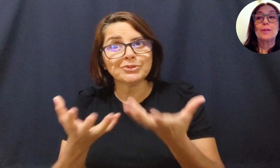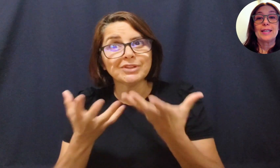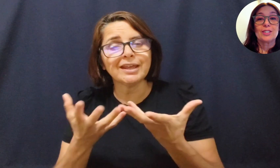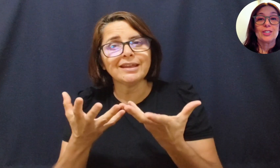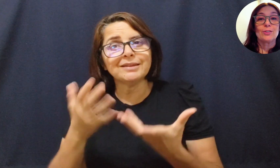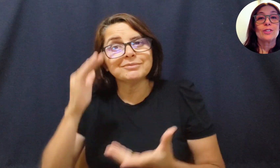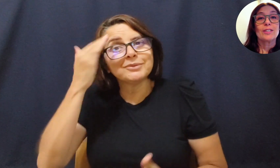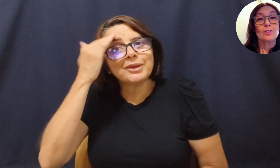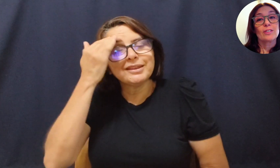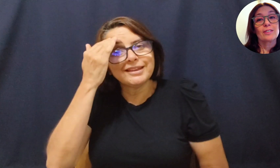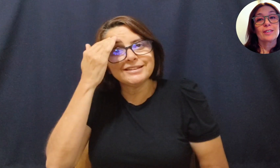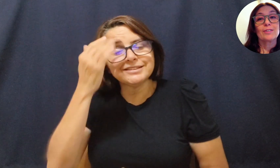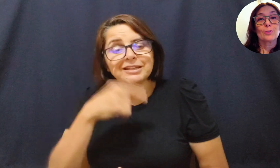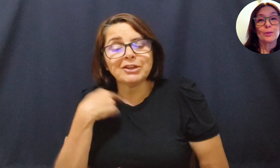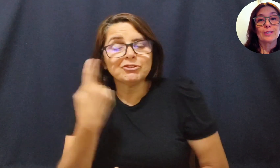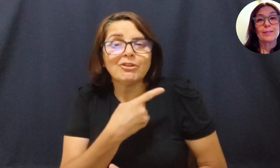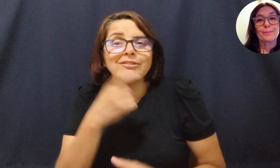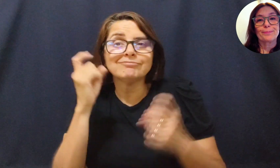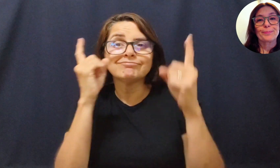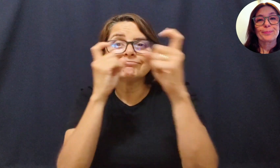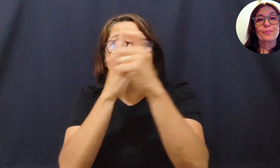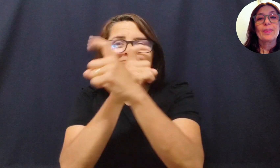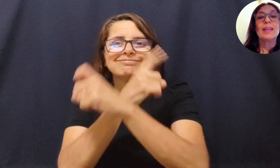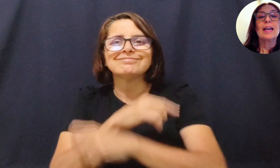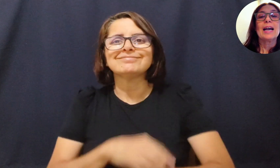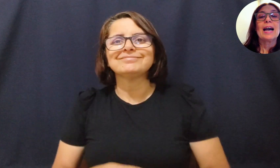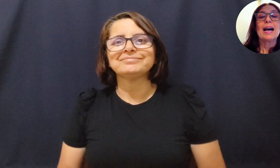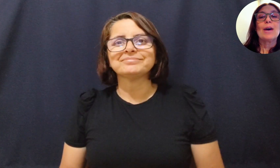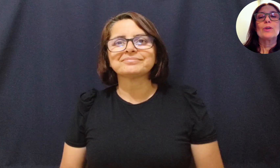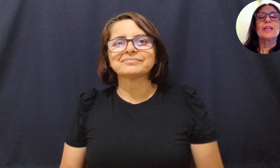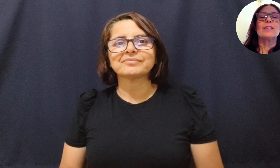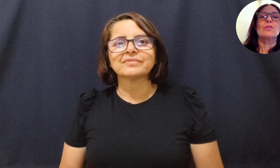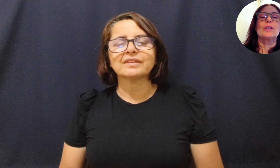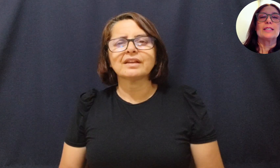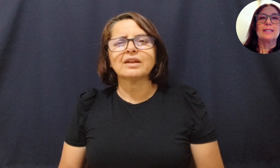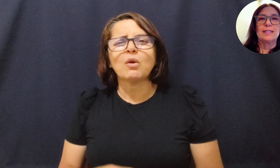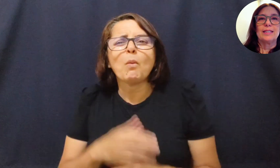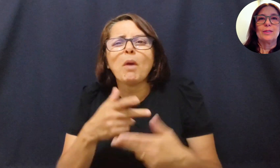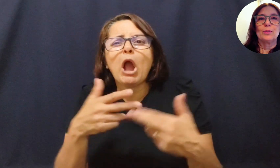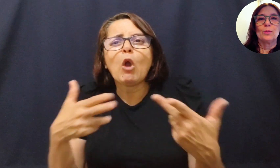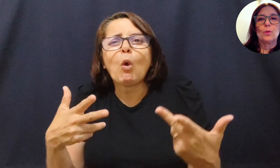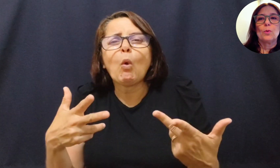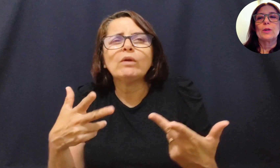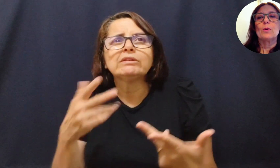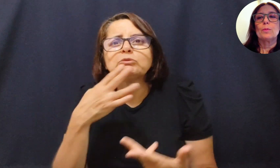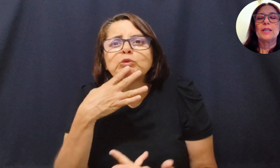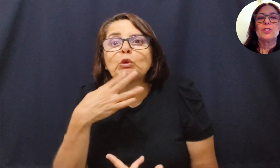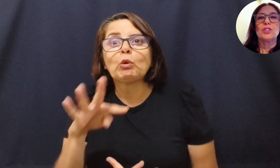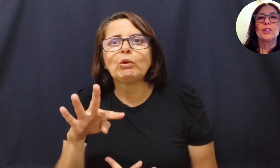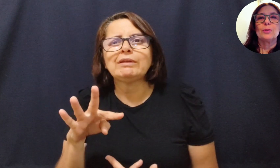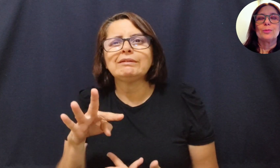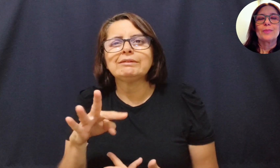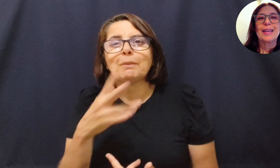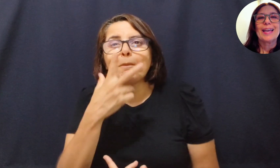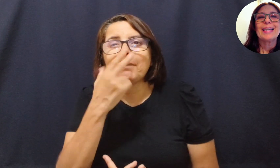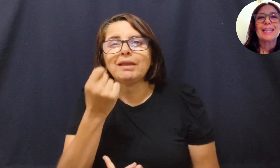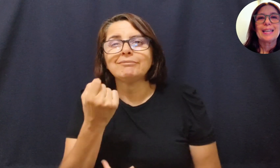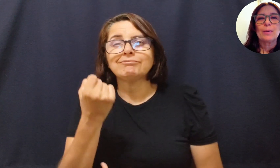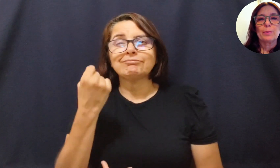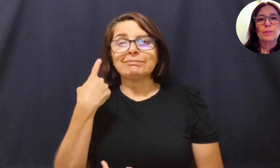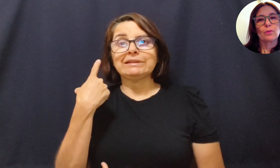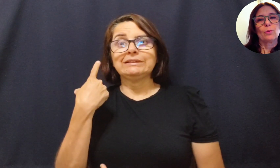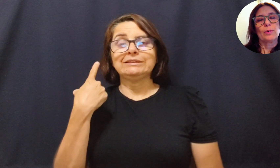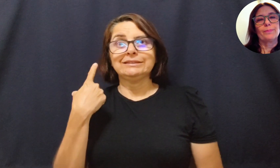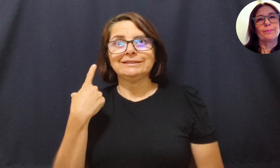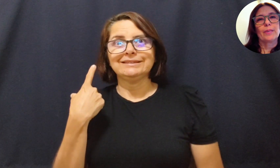ser compreendidos nas nossas questões. Algo que é desconhecido ou incompreendido é